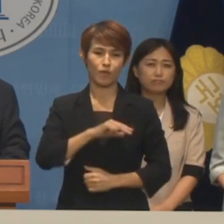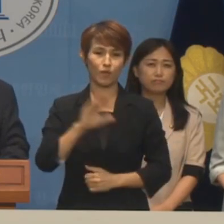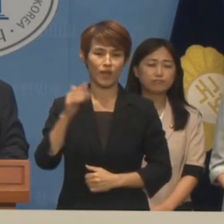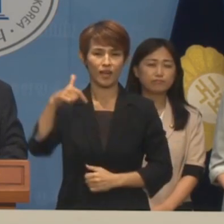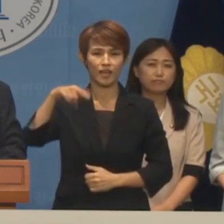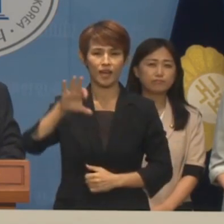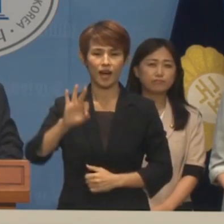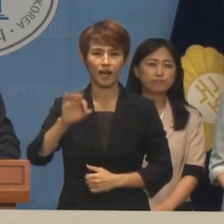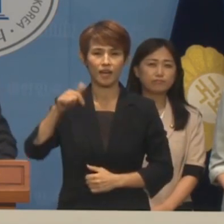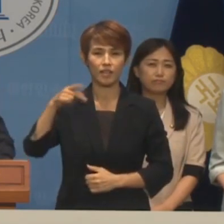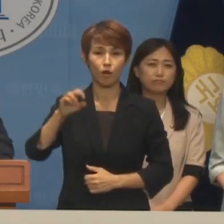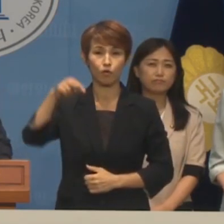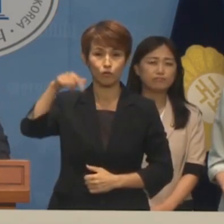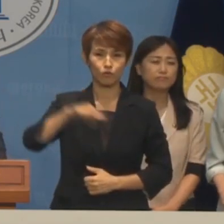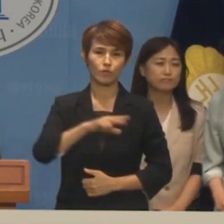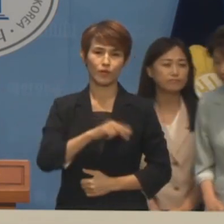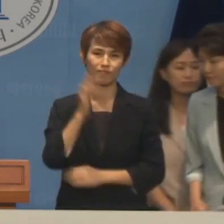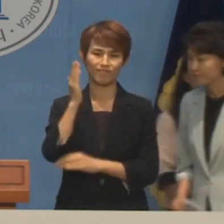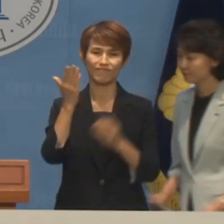강경숙 의원님의 발언이 있겠습니다.